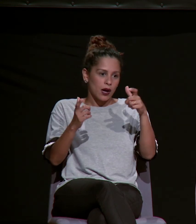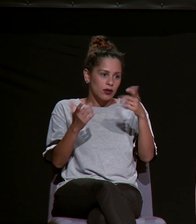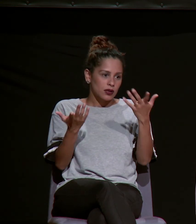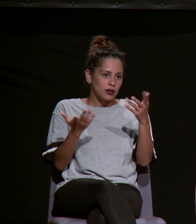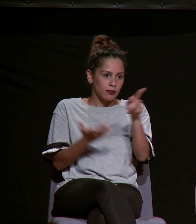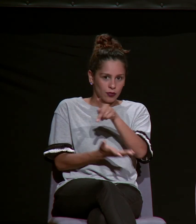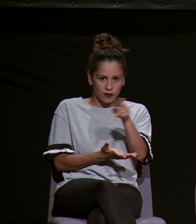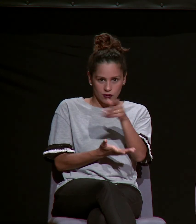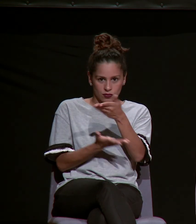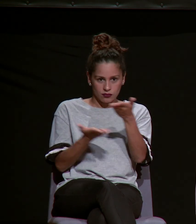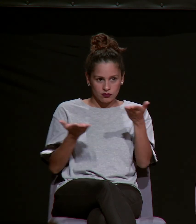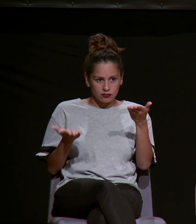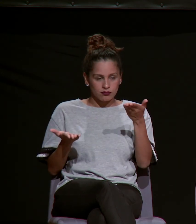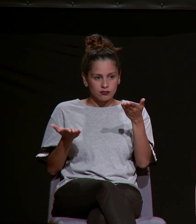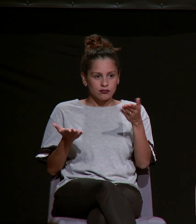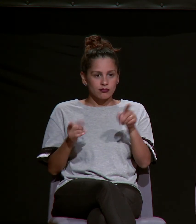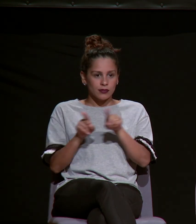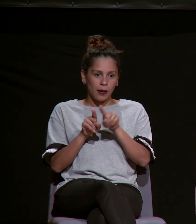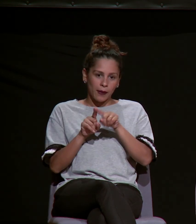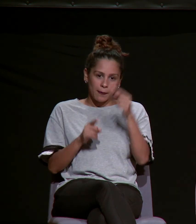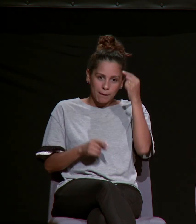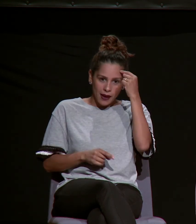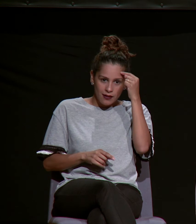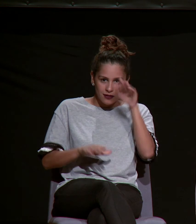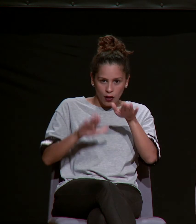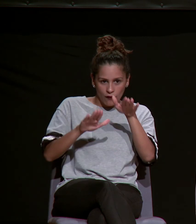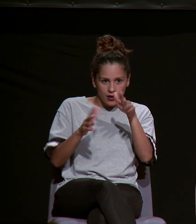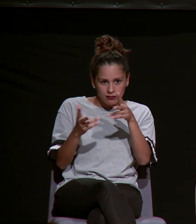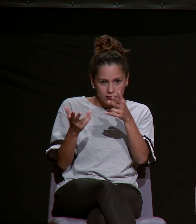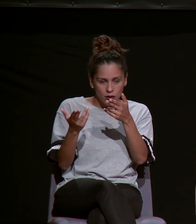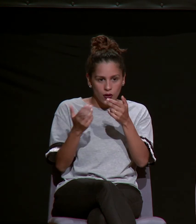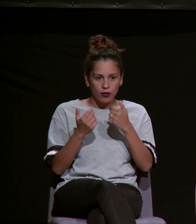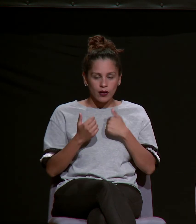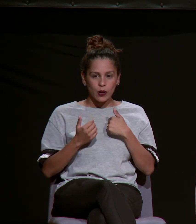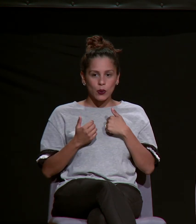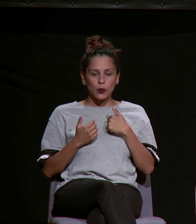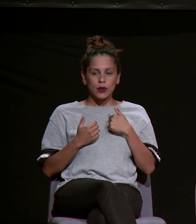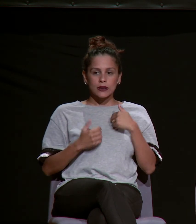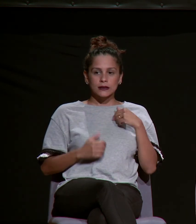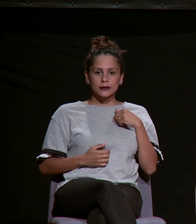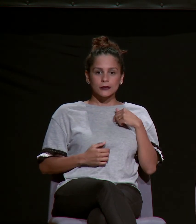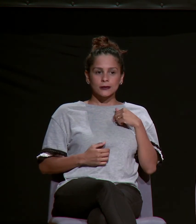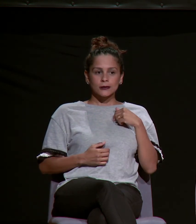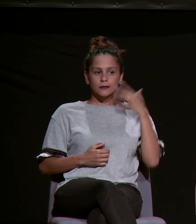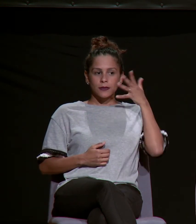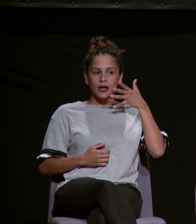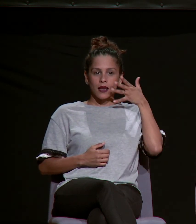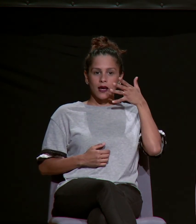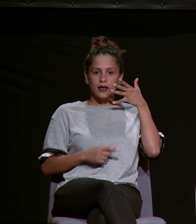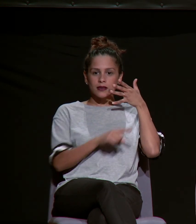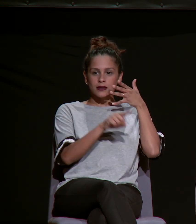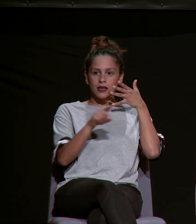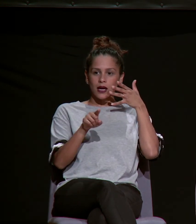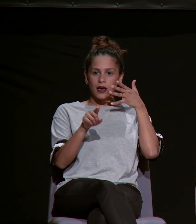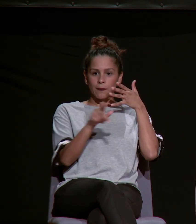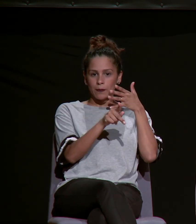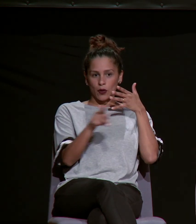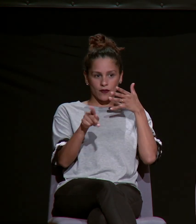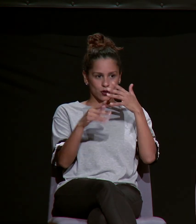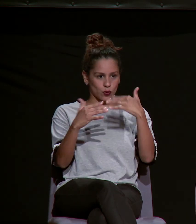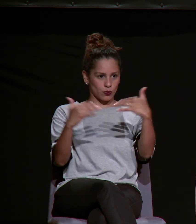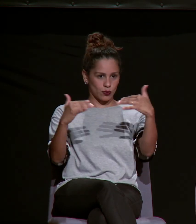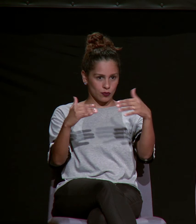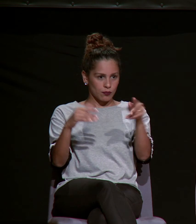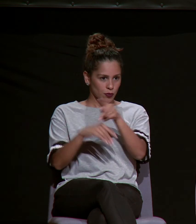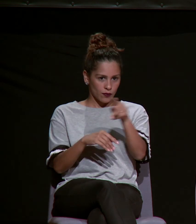professores, né? E aí eu pensei, bom, eu estou falando para professores. E, professor, eu sou